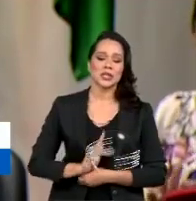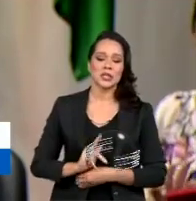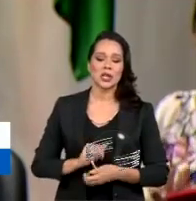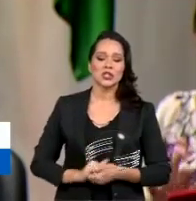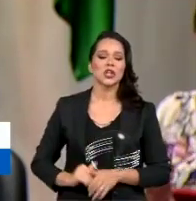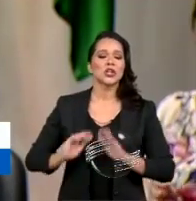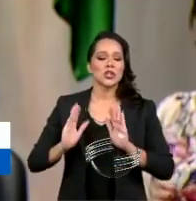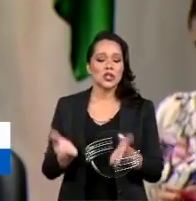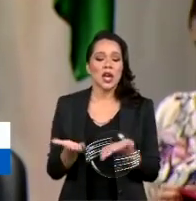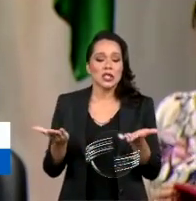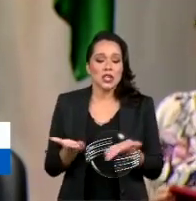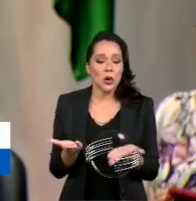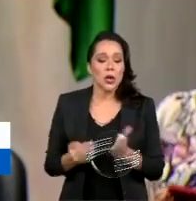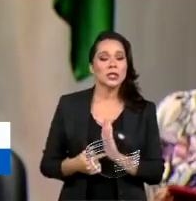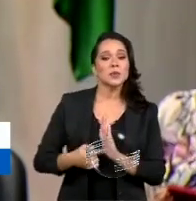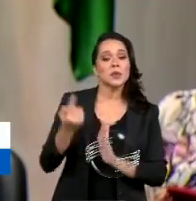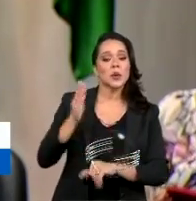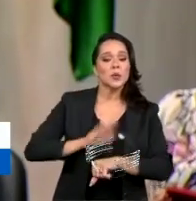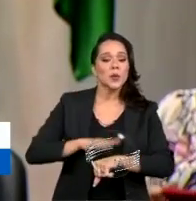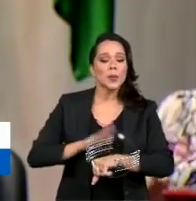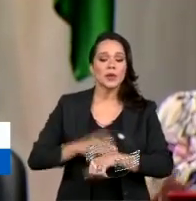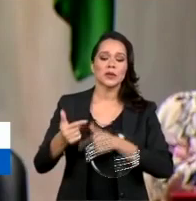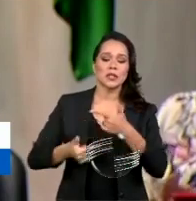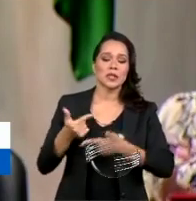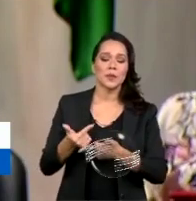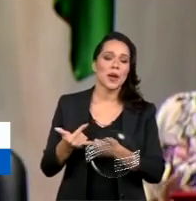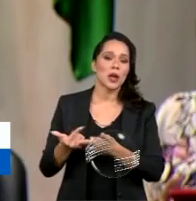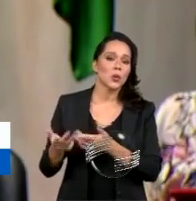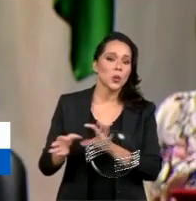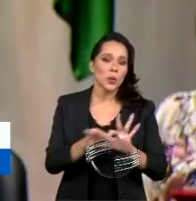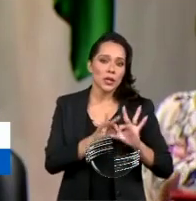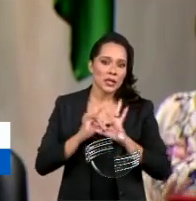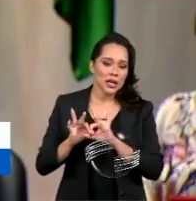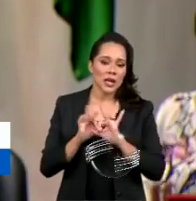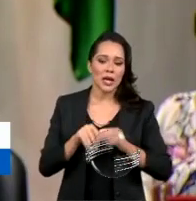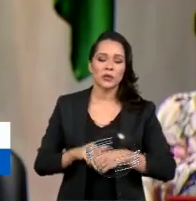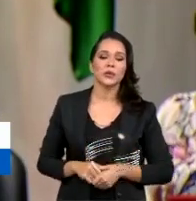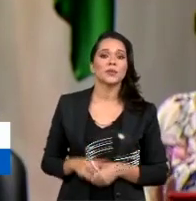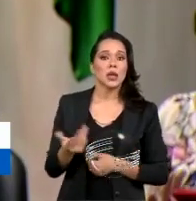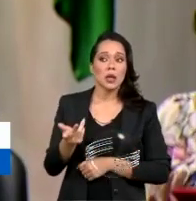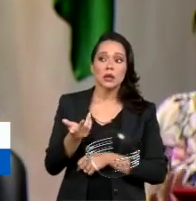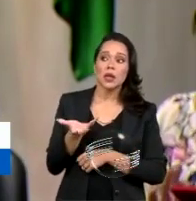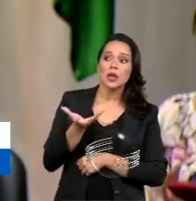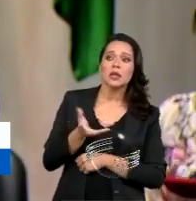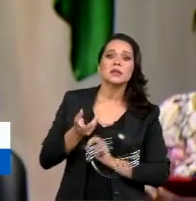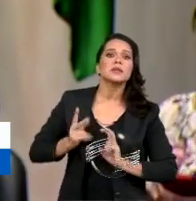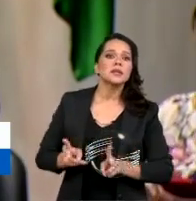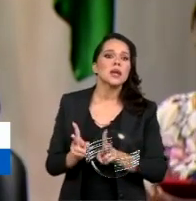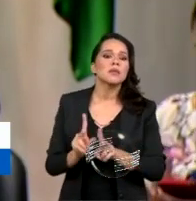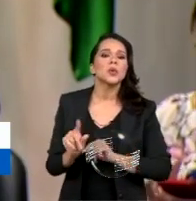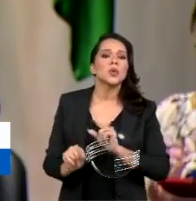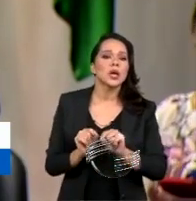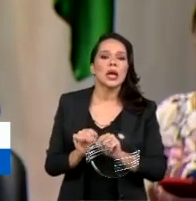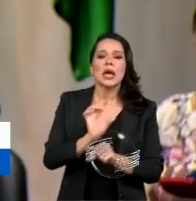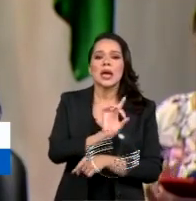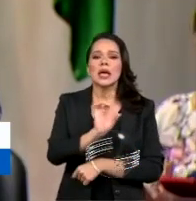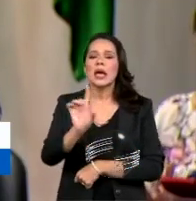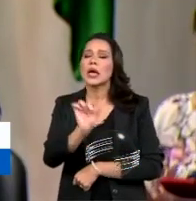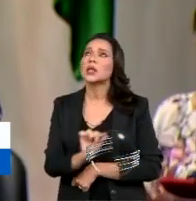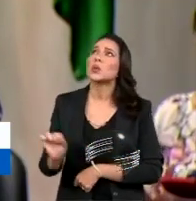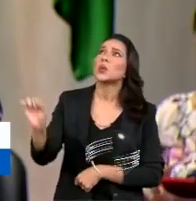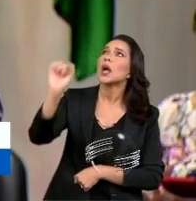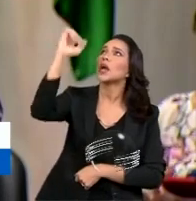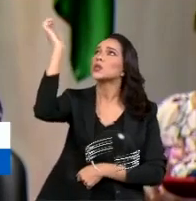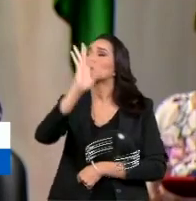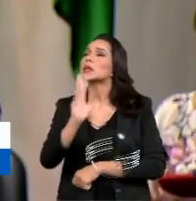150 por cada criança de até 6 anos. O novo ministro anunciou também como uma das primeiras medidas